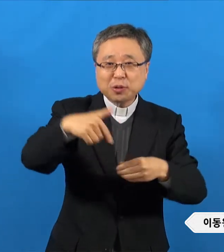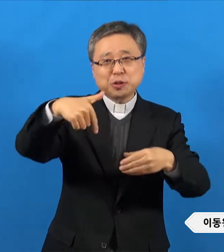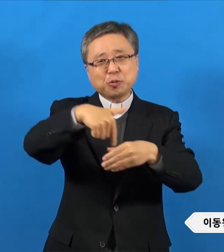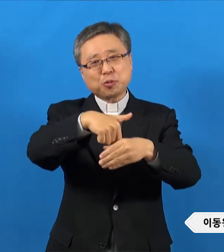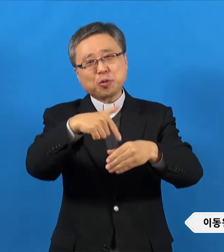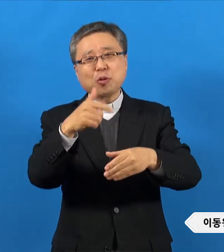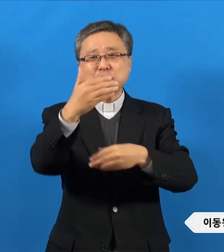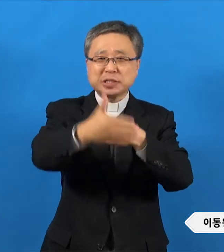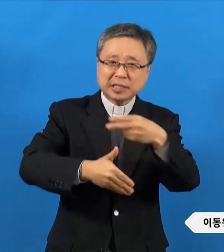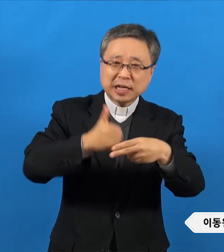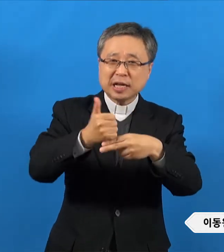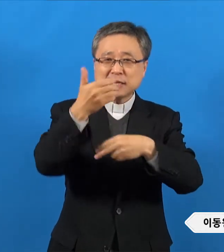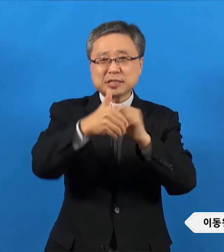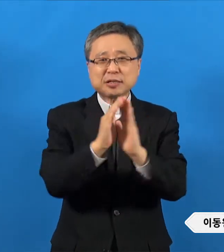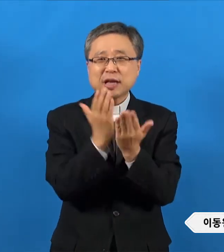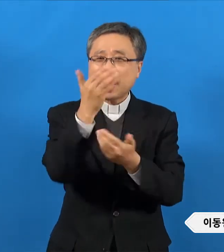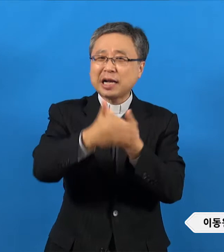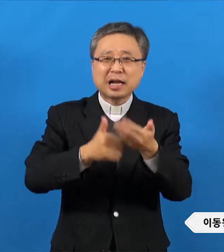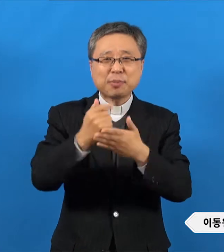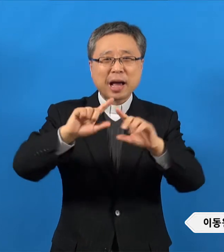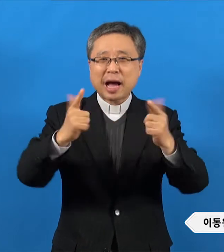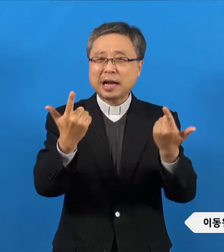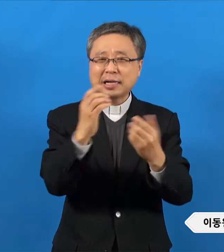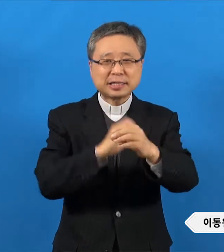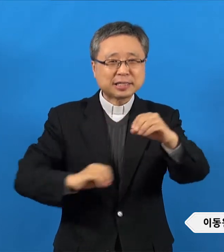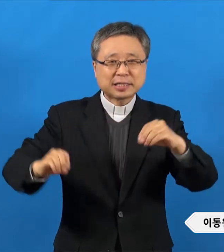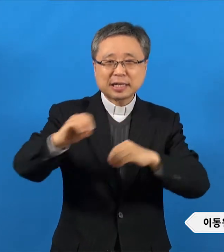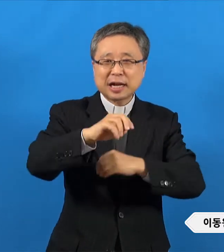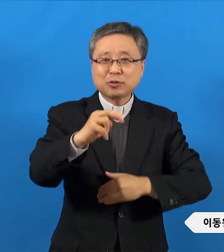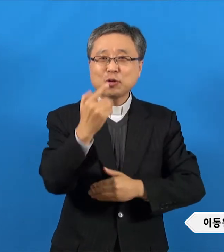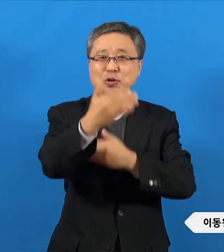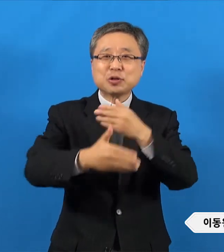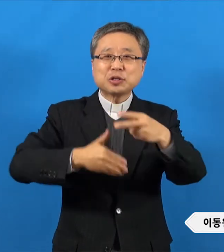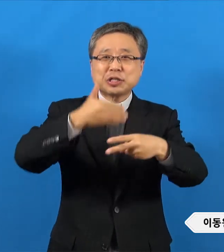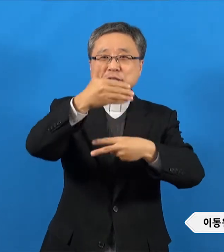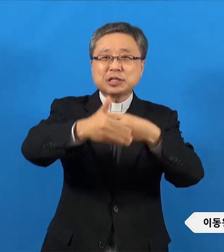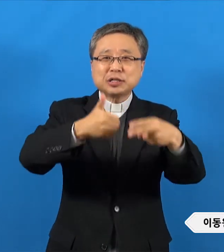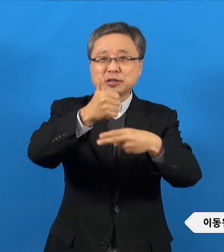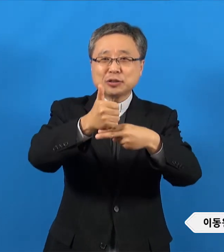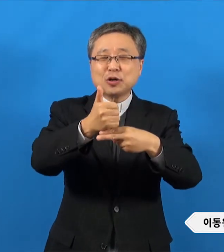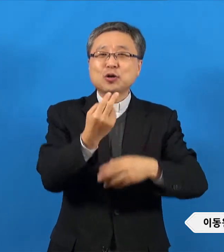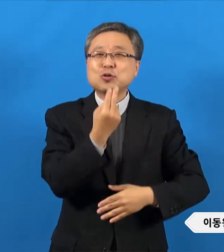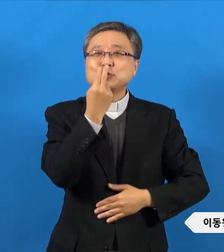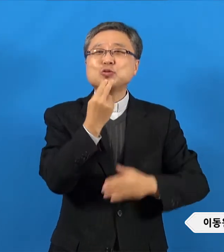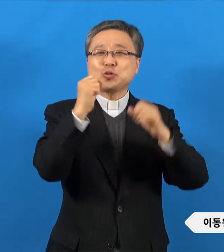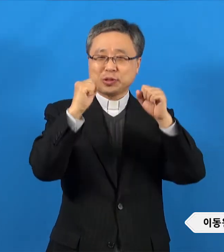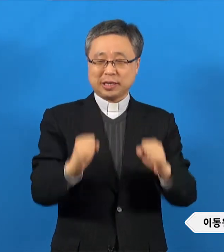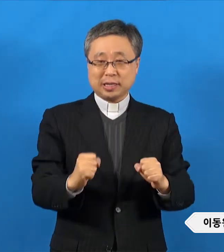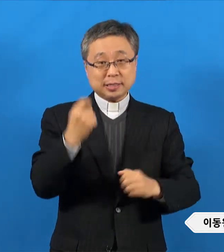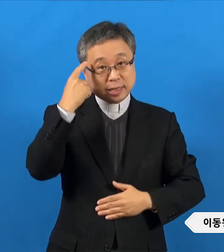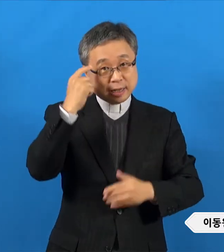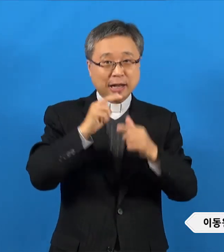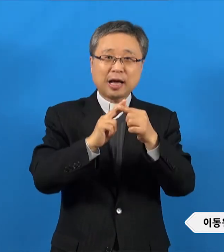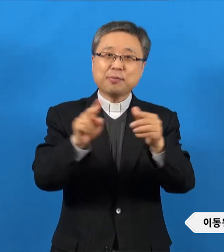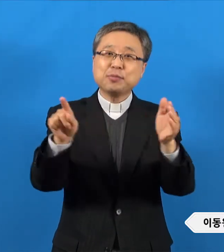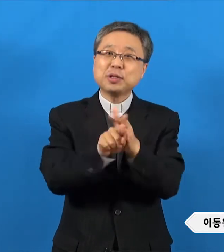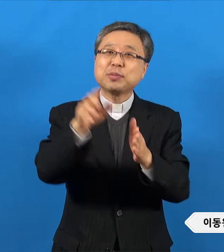신이나 성경의 하나님이 아닐지라도 신은 존재한다라는 어떤 생각과 믿음을 갖고 살아가고 있는